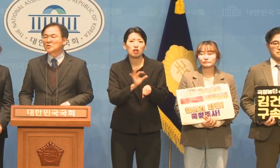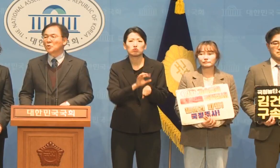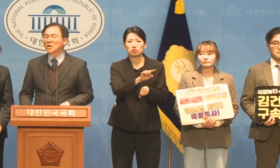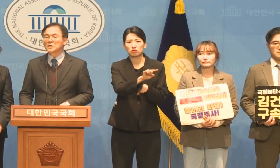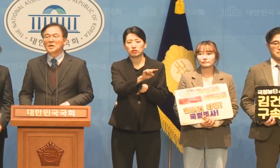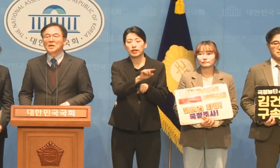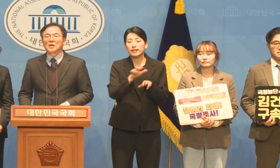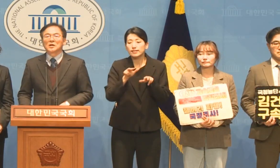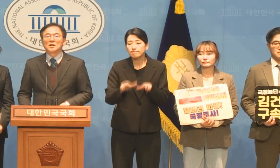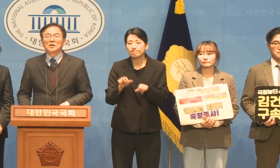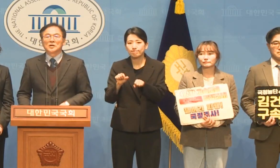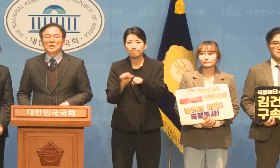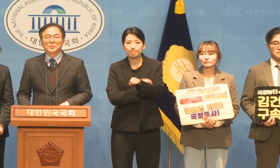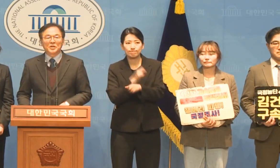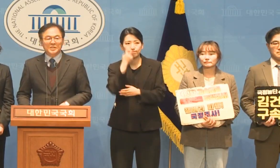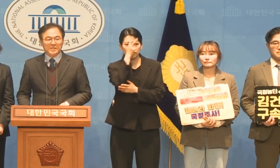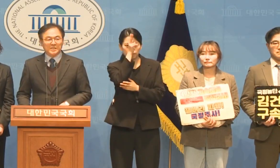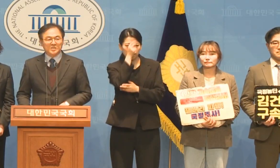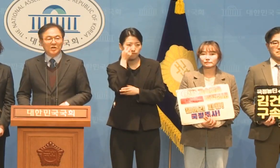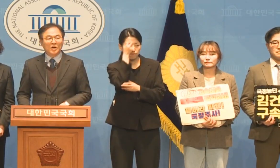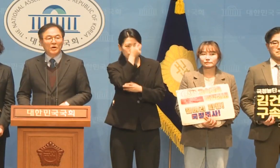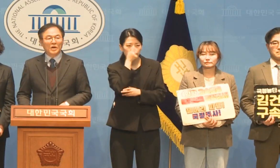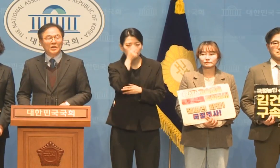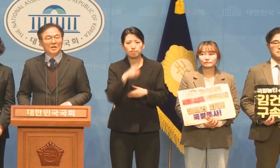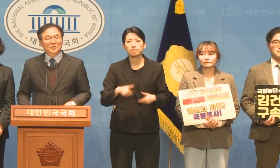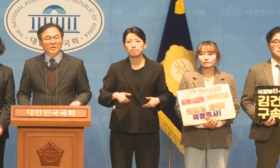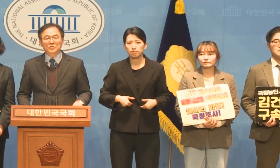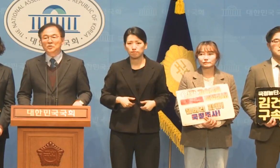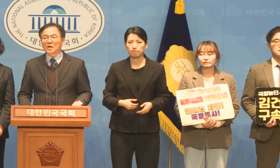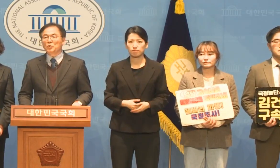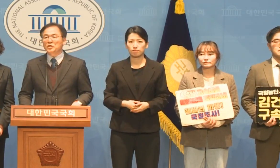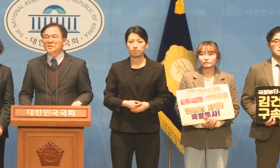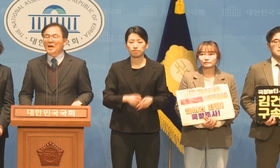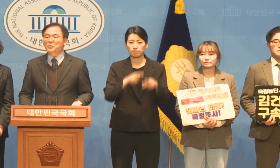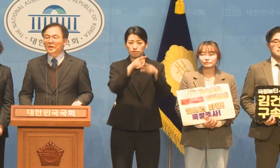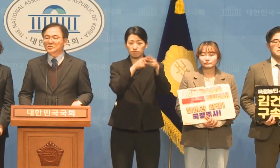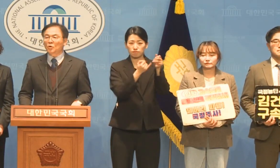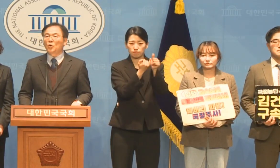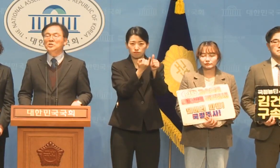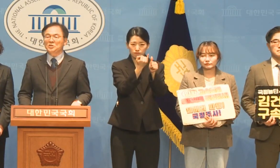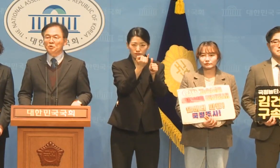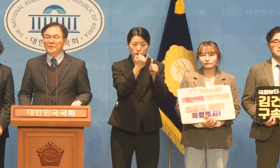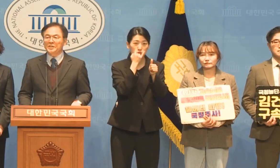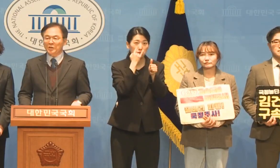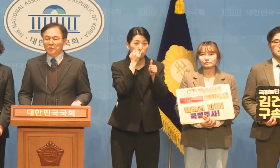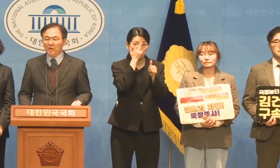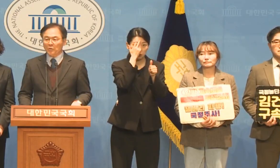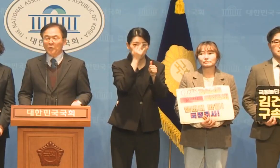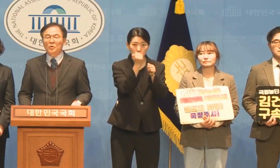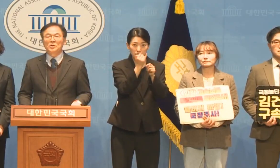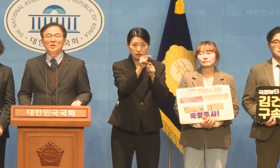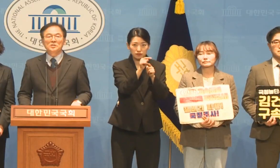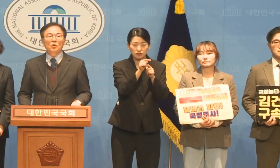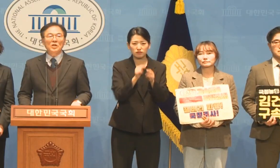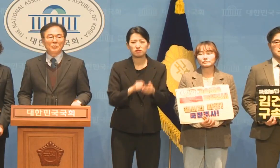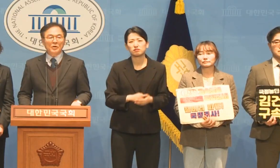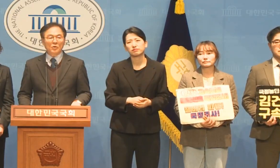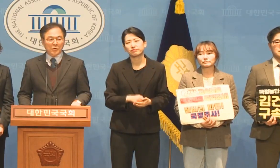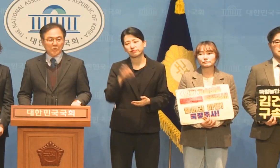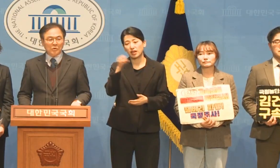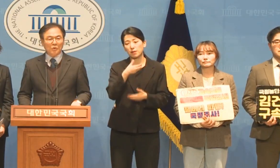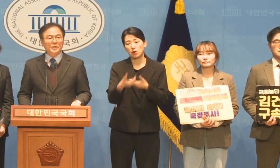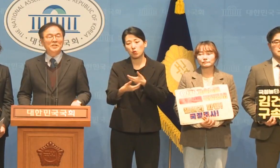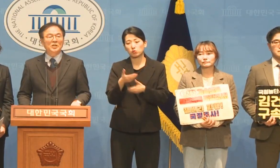생각합니다. 그동안 김건희 처가와 최은순 장모는 양평에서 공지구 비리 때도 그랬고 서울